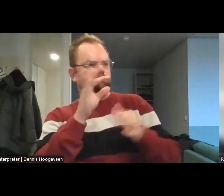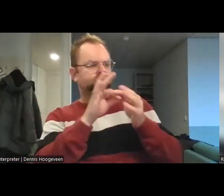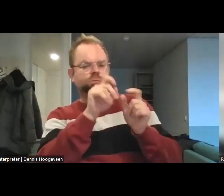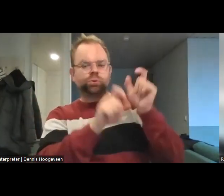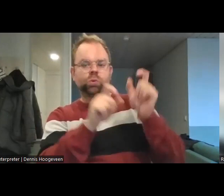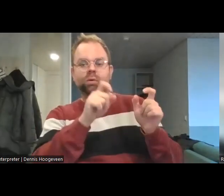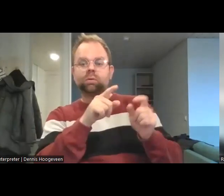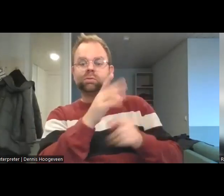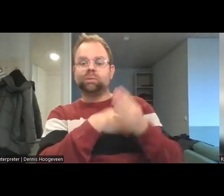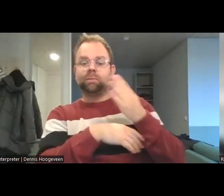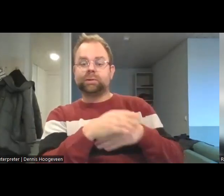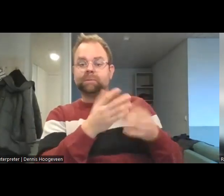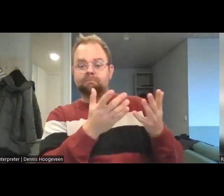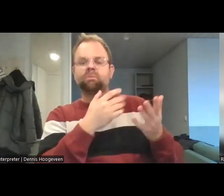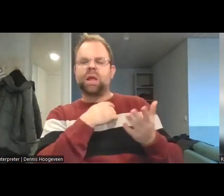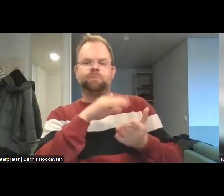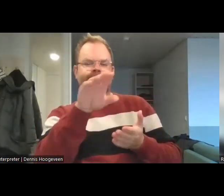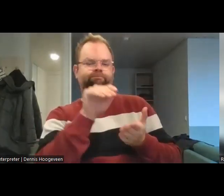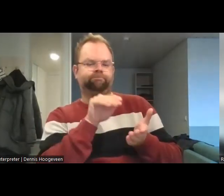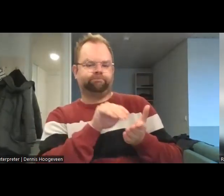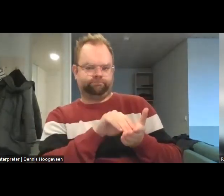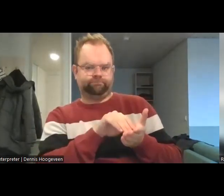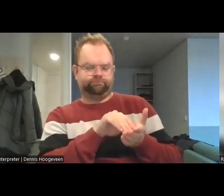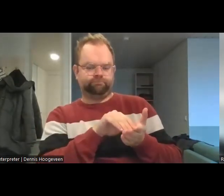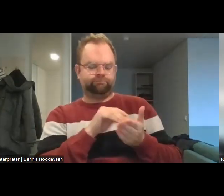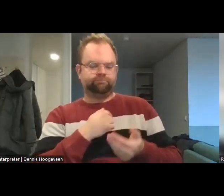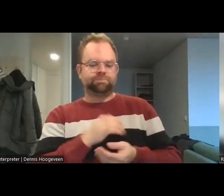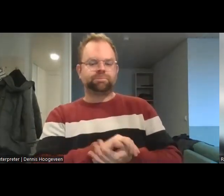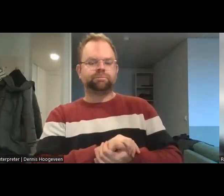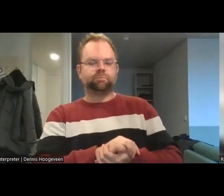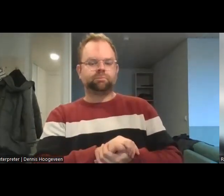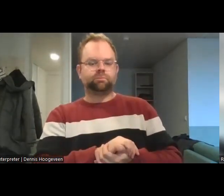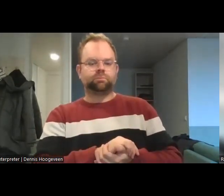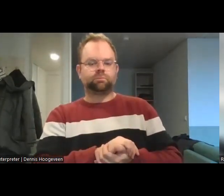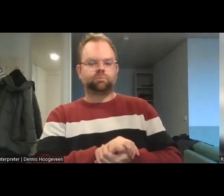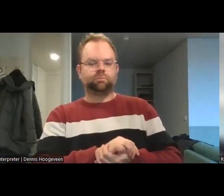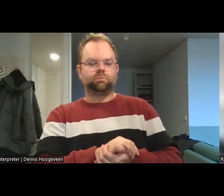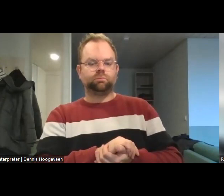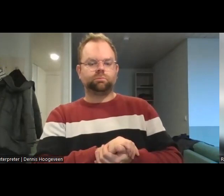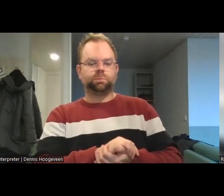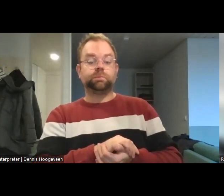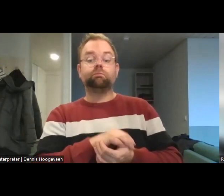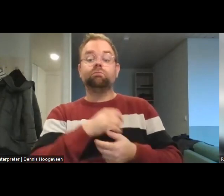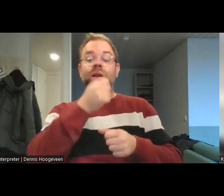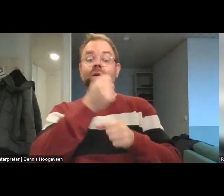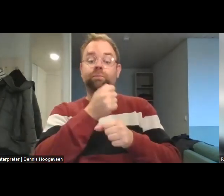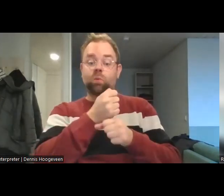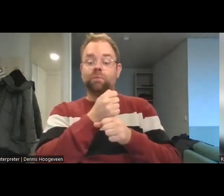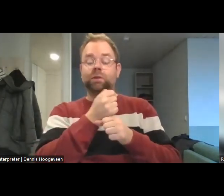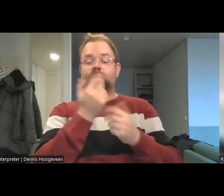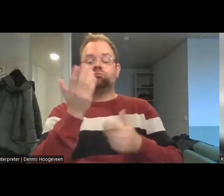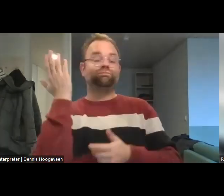points, des priorités dans le questionnaire. Avec l'accès égal à l'emploi,